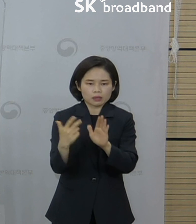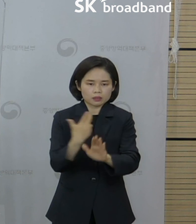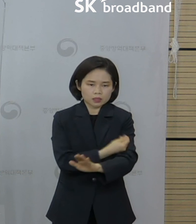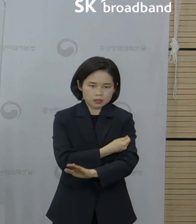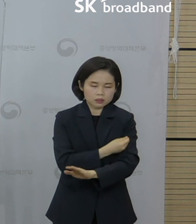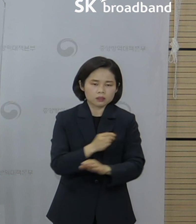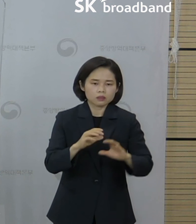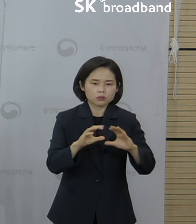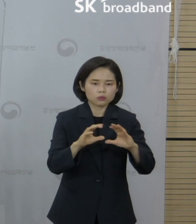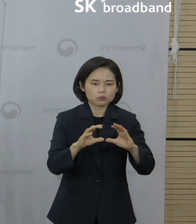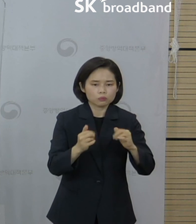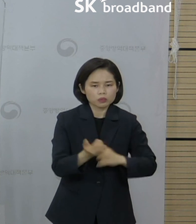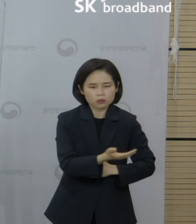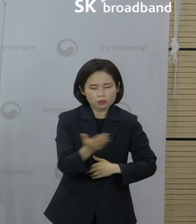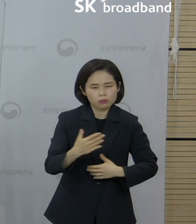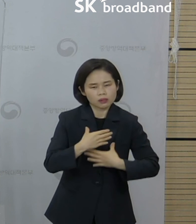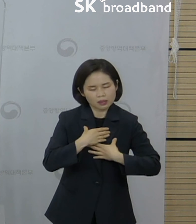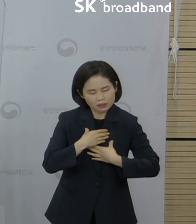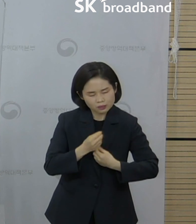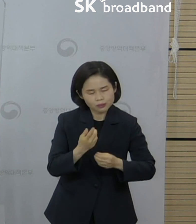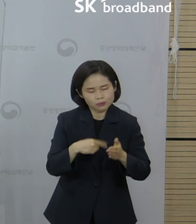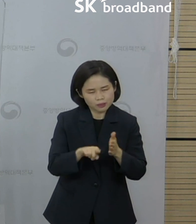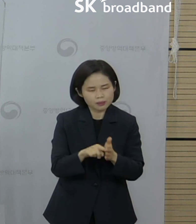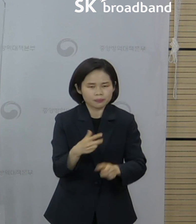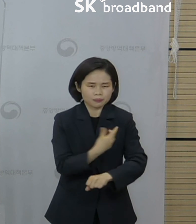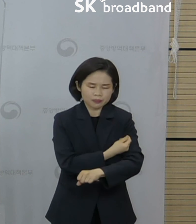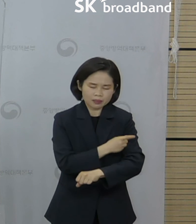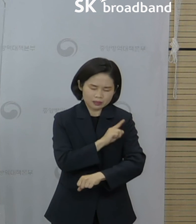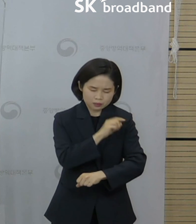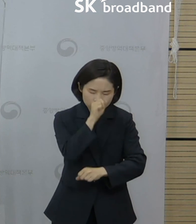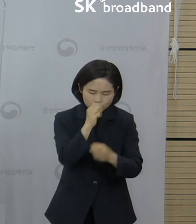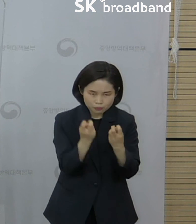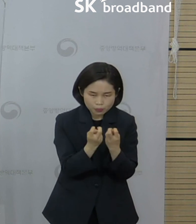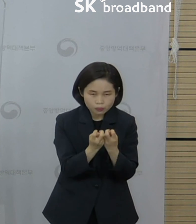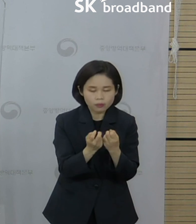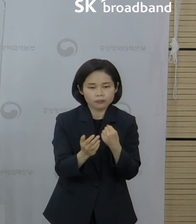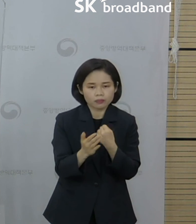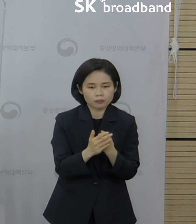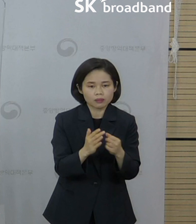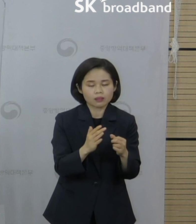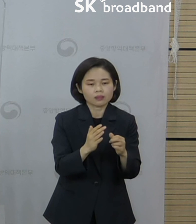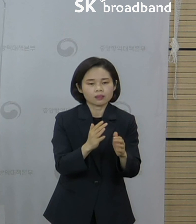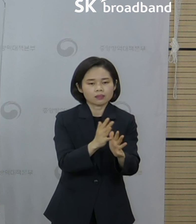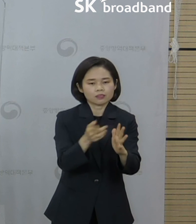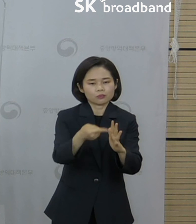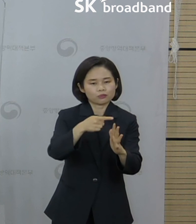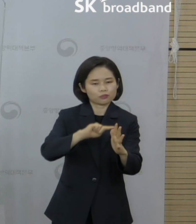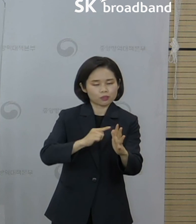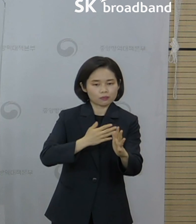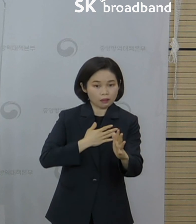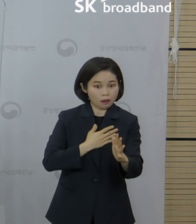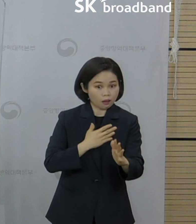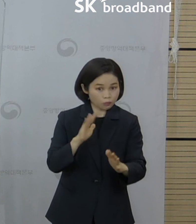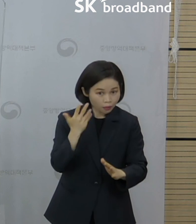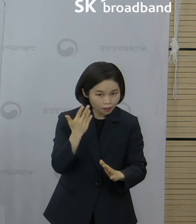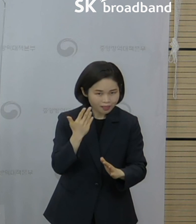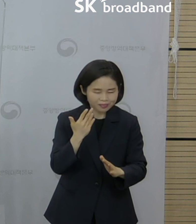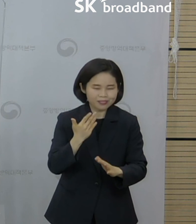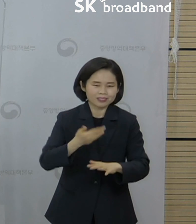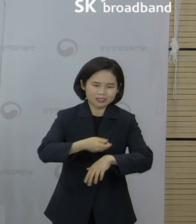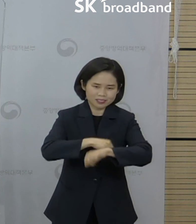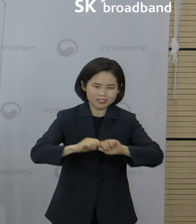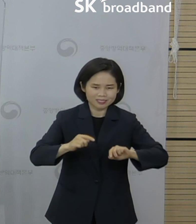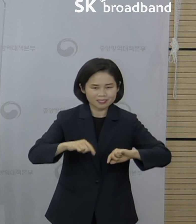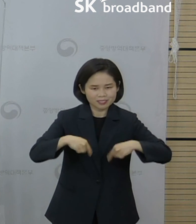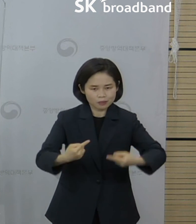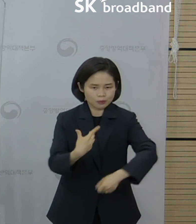한번 말씀드리면서 모든 국민 여러분들이 순서대로 예방접종에 적극 참여해 주시기 바랍니다.